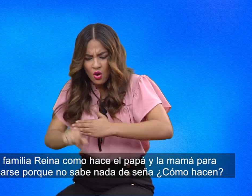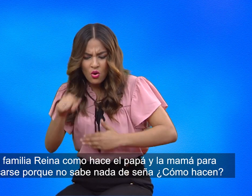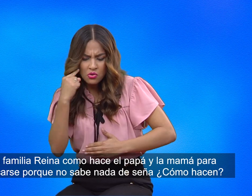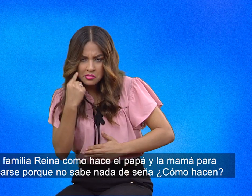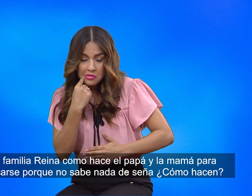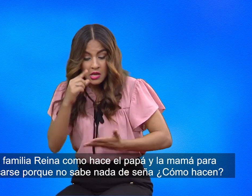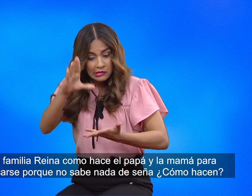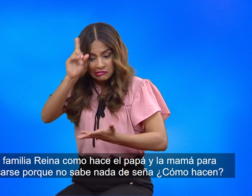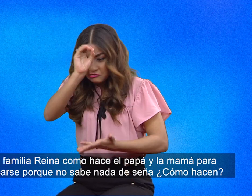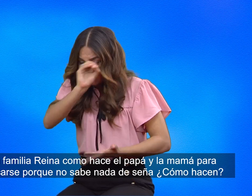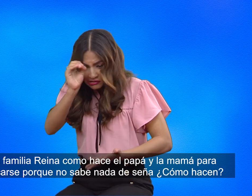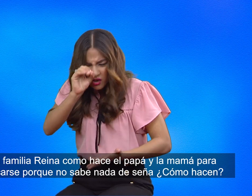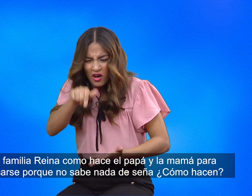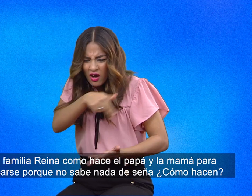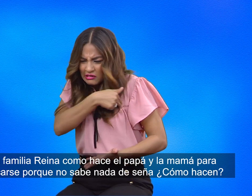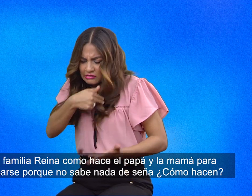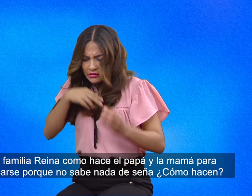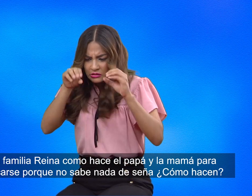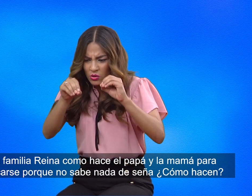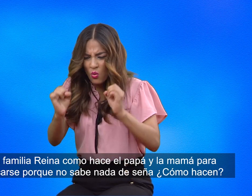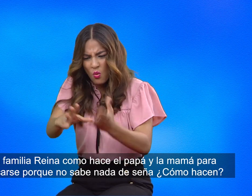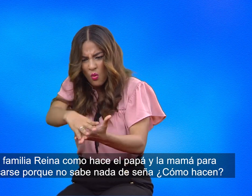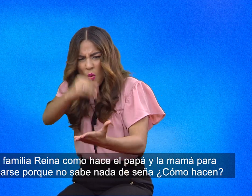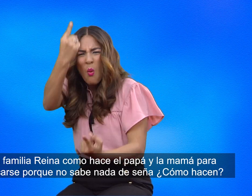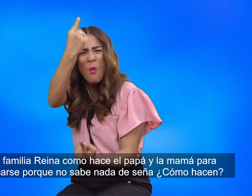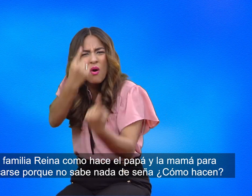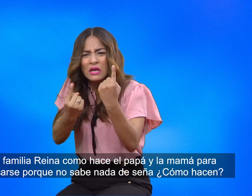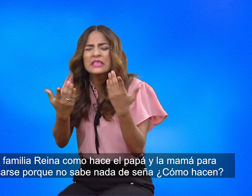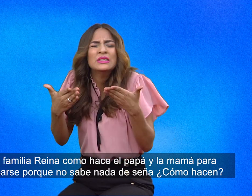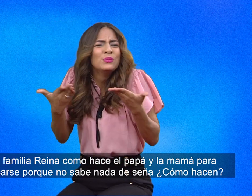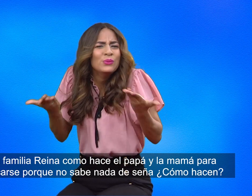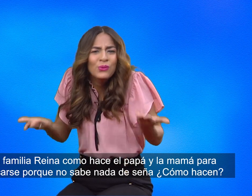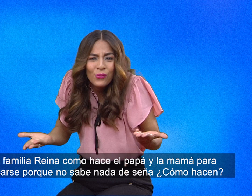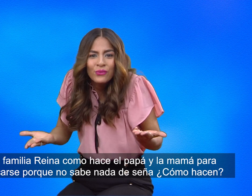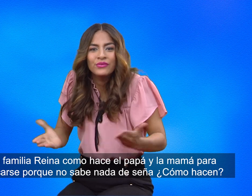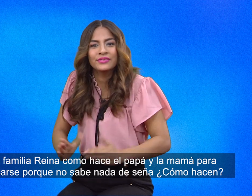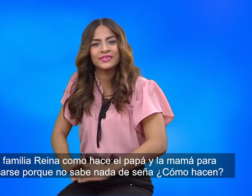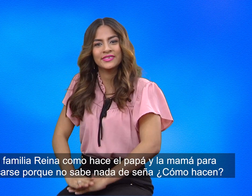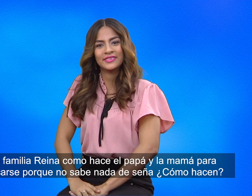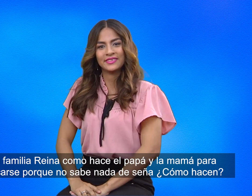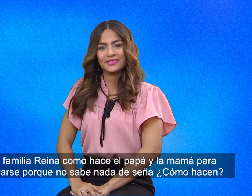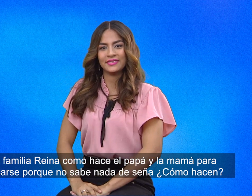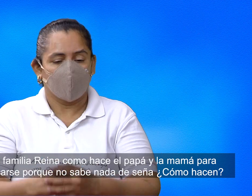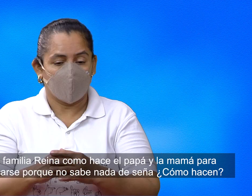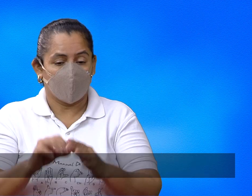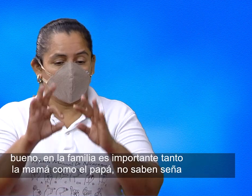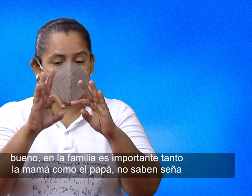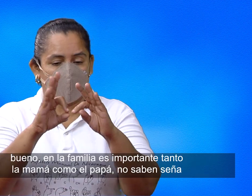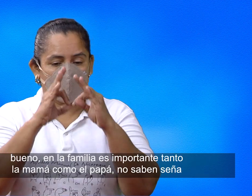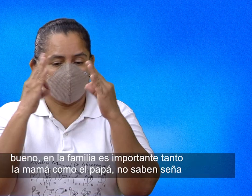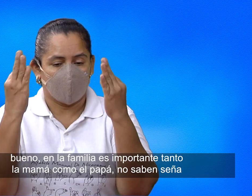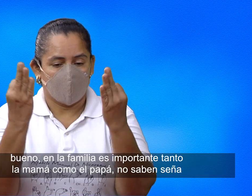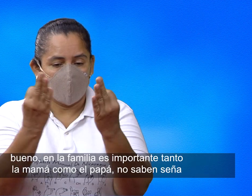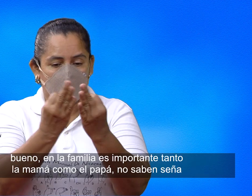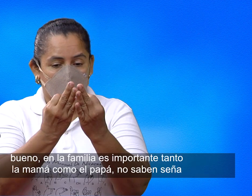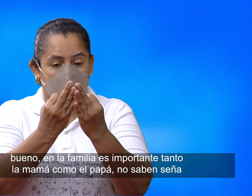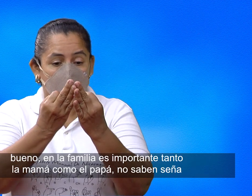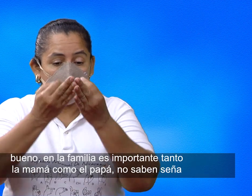hace el papá y la mamá para comunicarse? Porque no saben nada de seña. ¿Cómo hacen? Bueno,